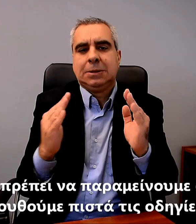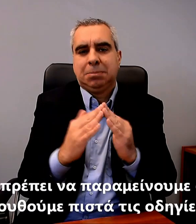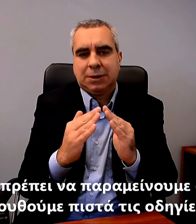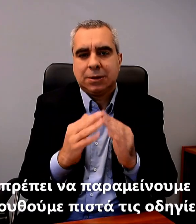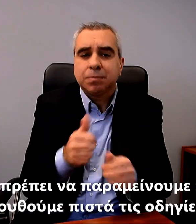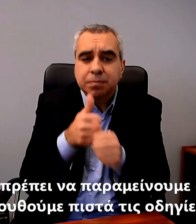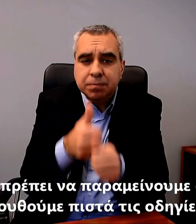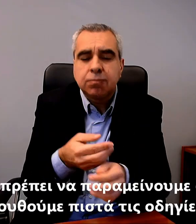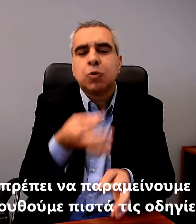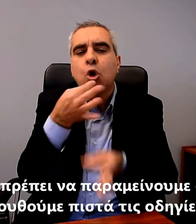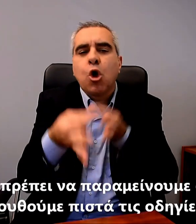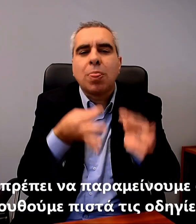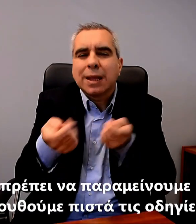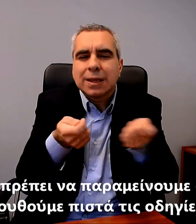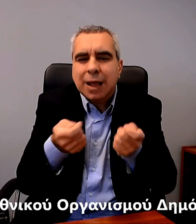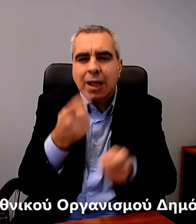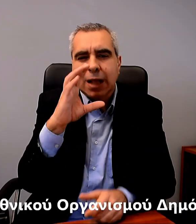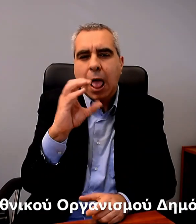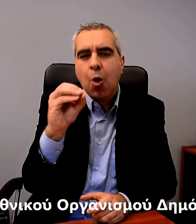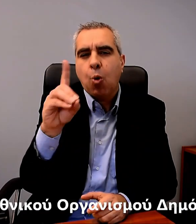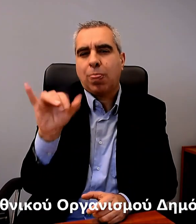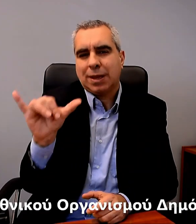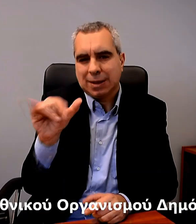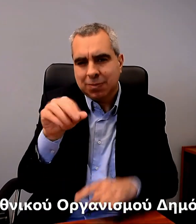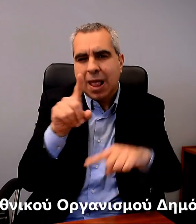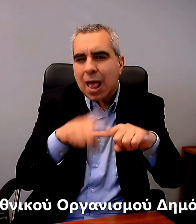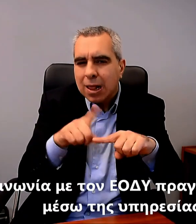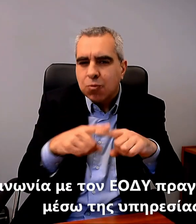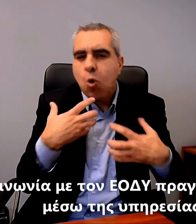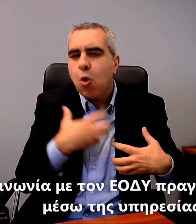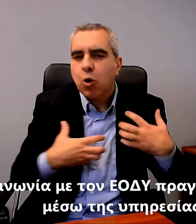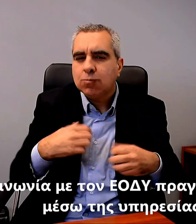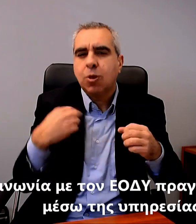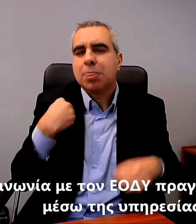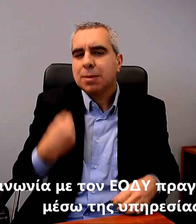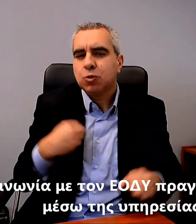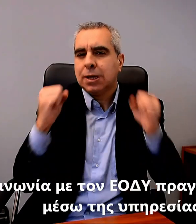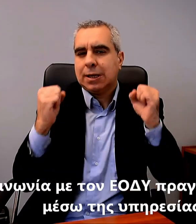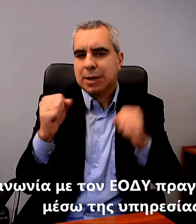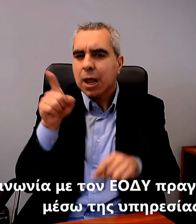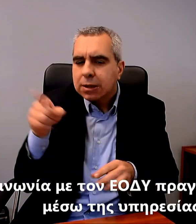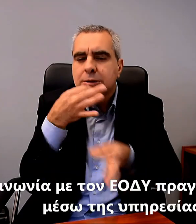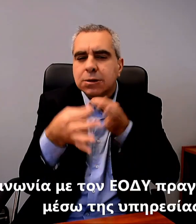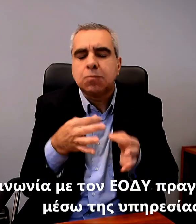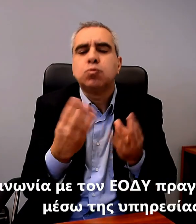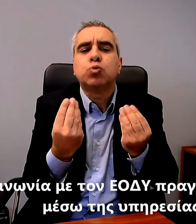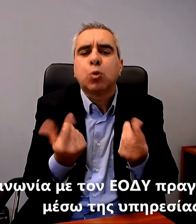ακολουθούμε πιστά τις οδηγίες του ΕΟΔΗ, του Εθνικού Οργανισμού Δημόσιας Υγείας. Η επικοινωνία με τον ΕΟΔΗ πραγματοποιείται μέσω της υπηρεσίας εξ